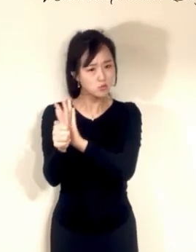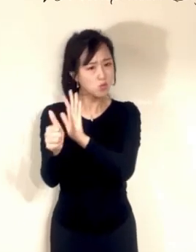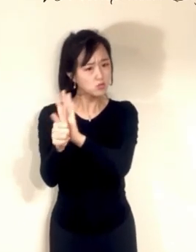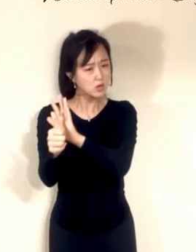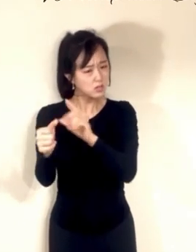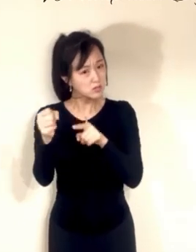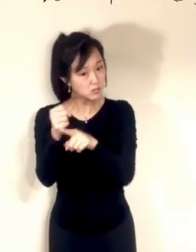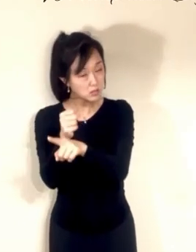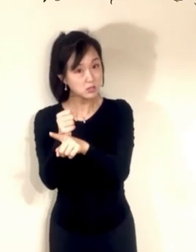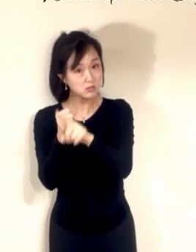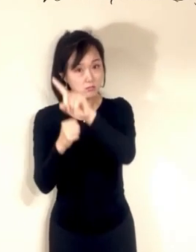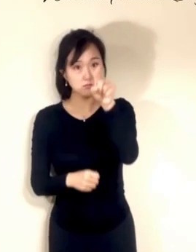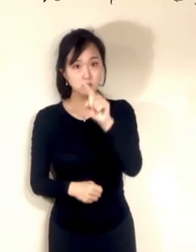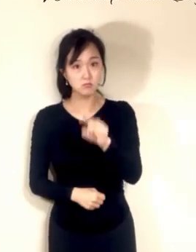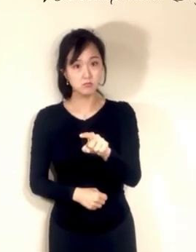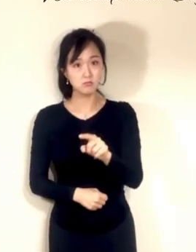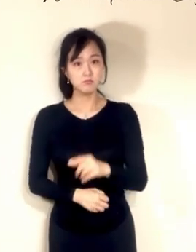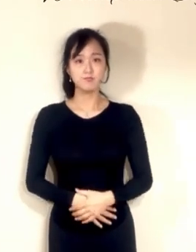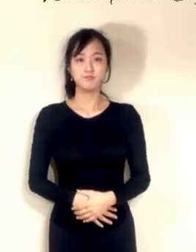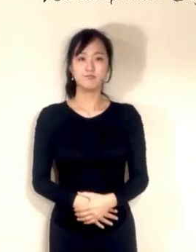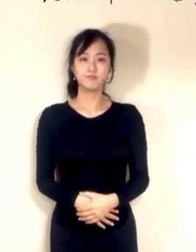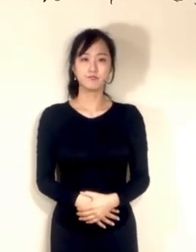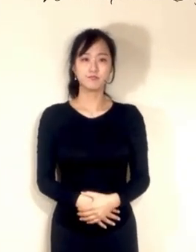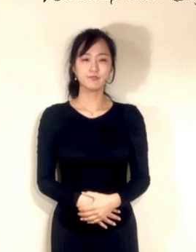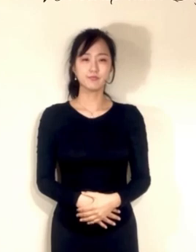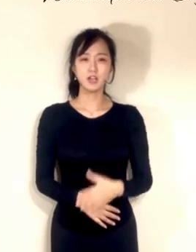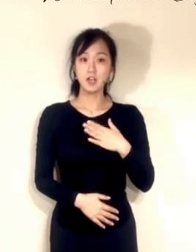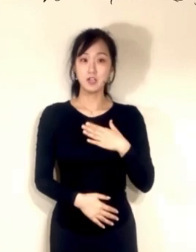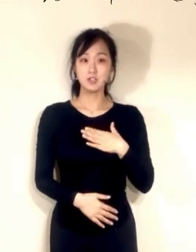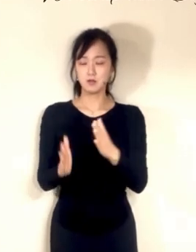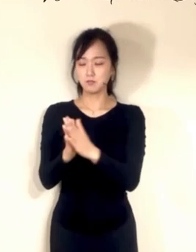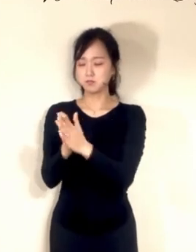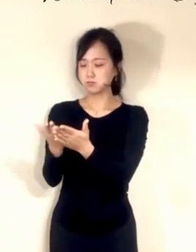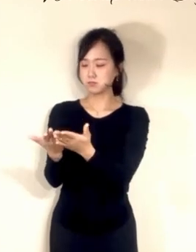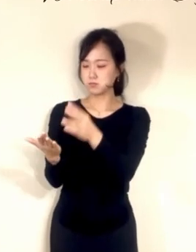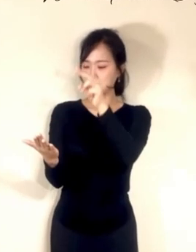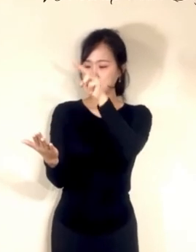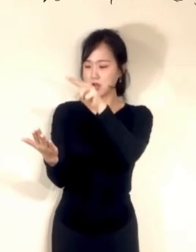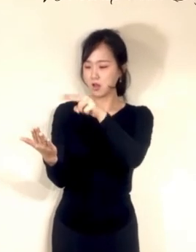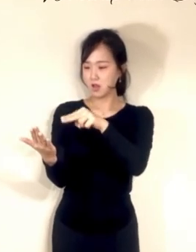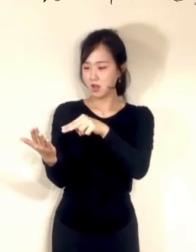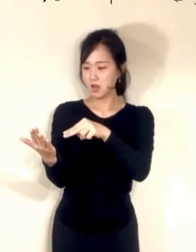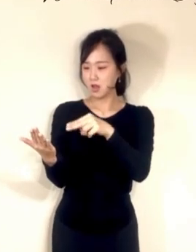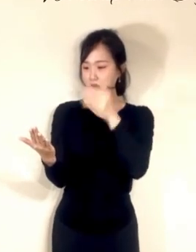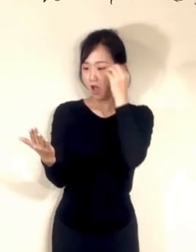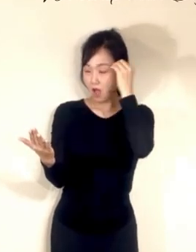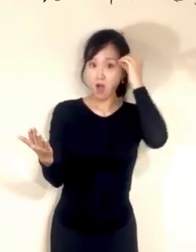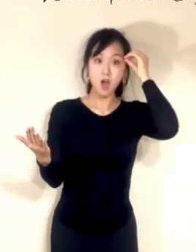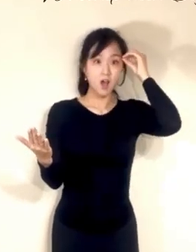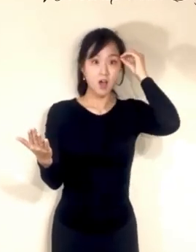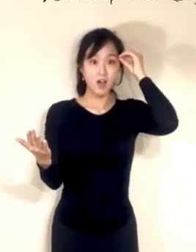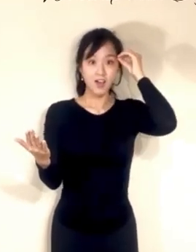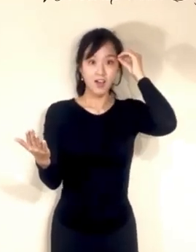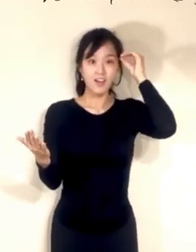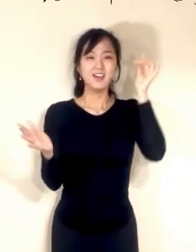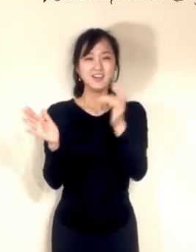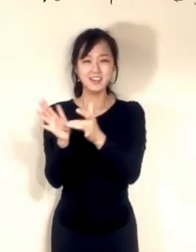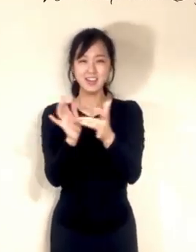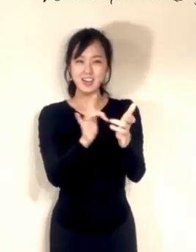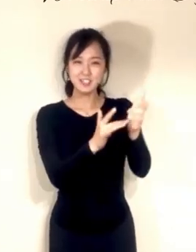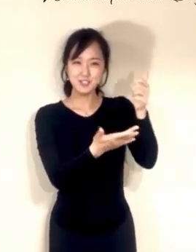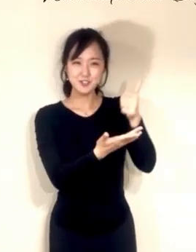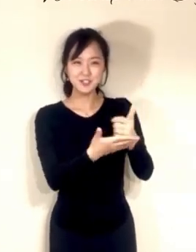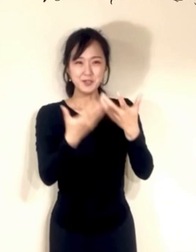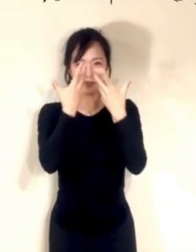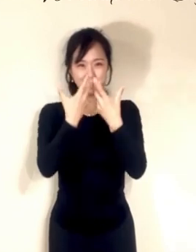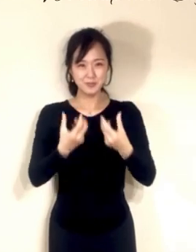그렇게 살아라 라는 말씀인가? 저는 오늘 이 말씀을 묵상하는 가운데 신약에